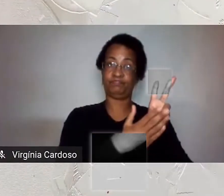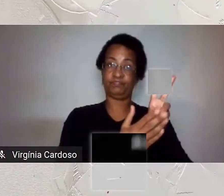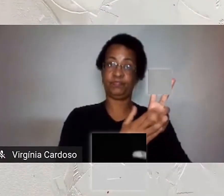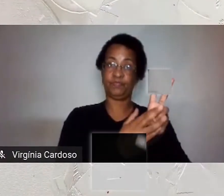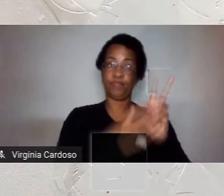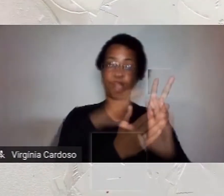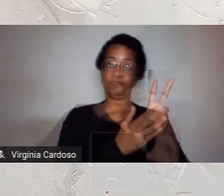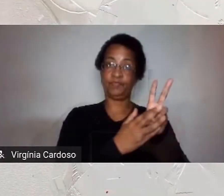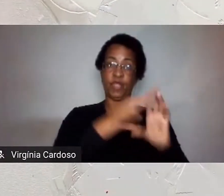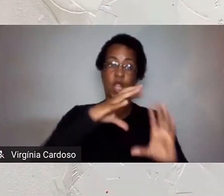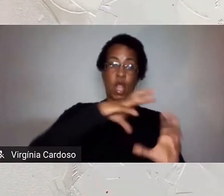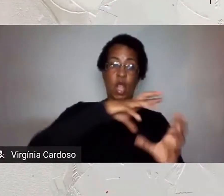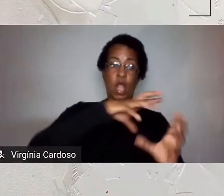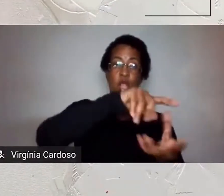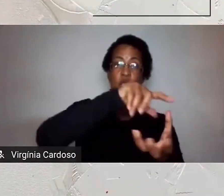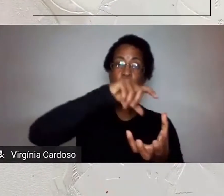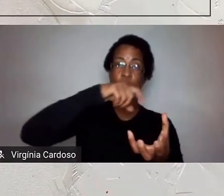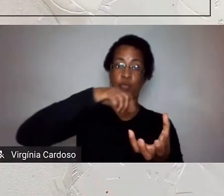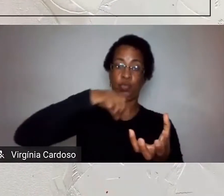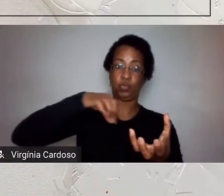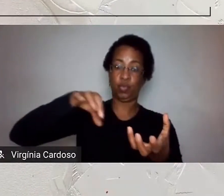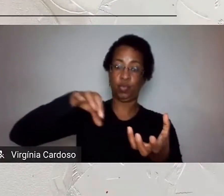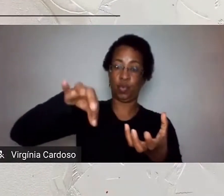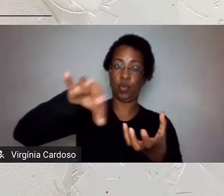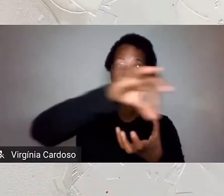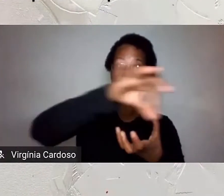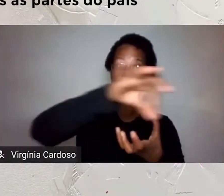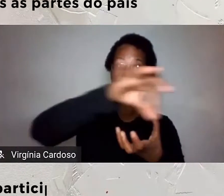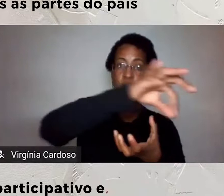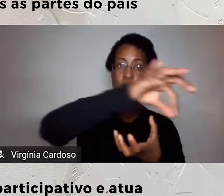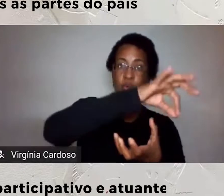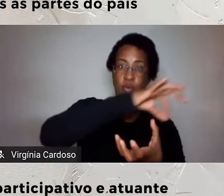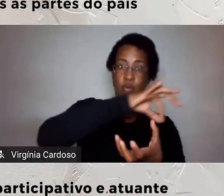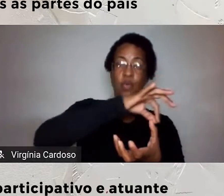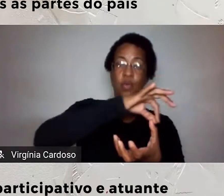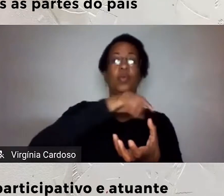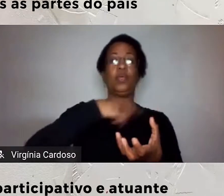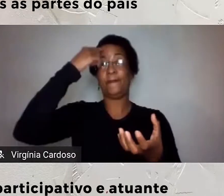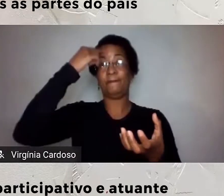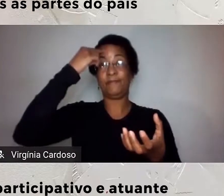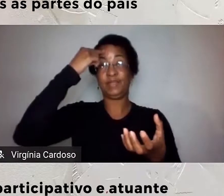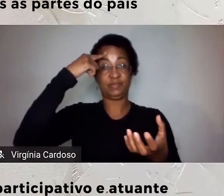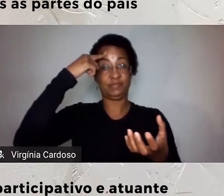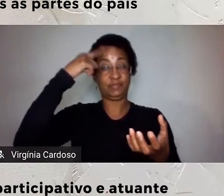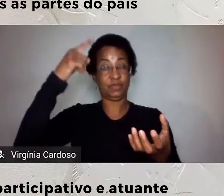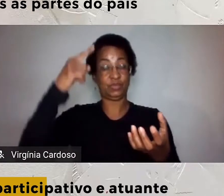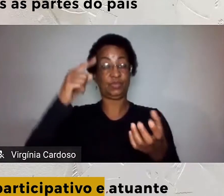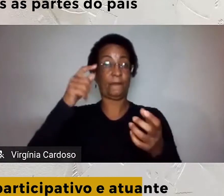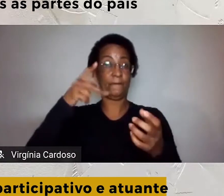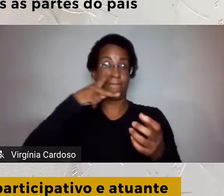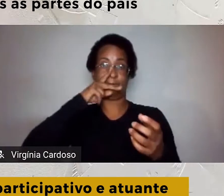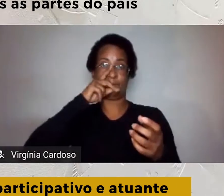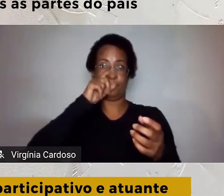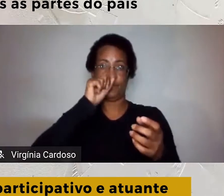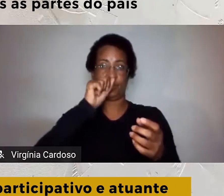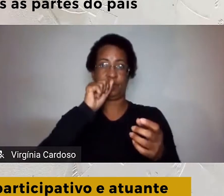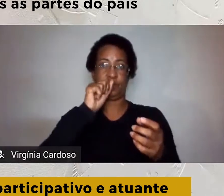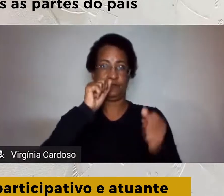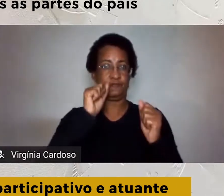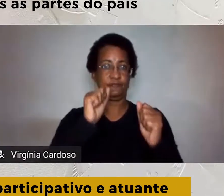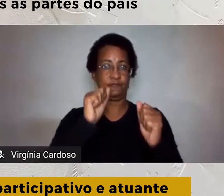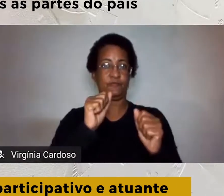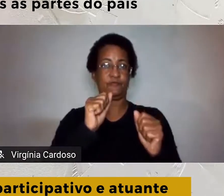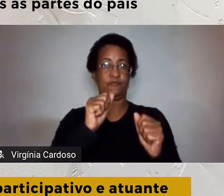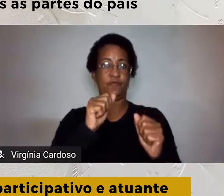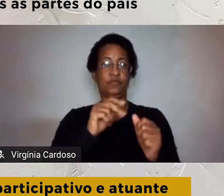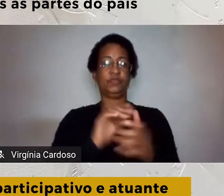pensamento, que apesar de haver esses limitados pretensiosos que insistem em se